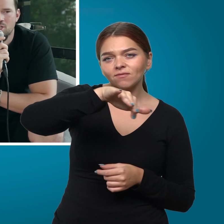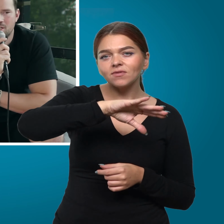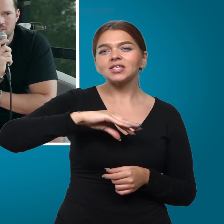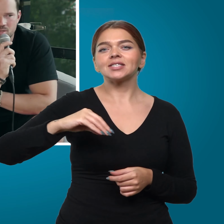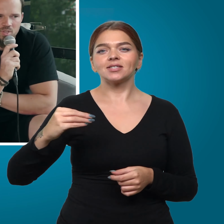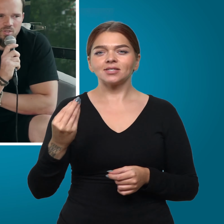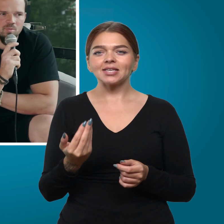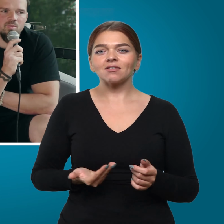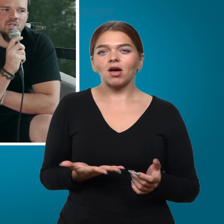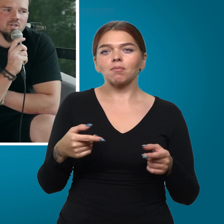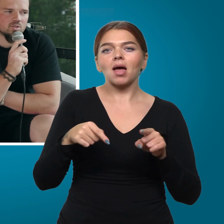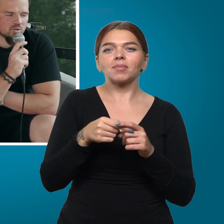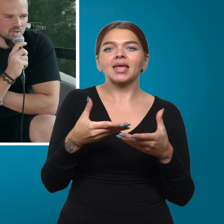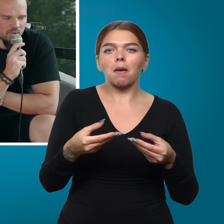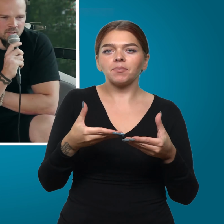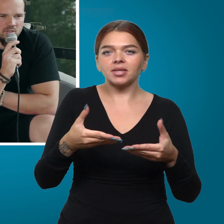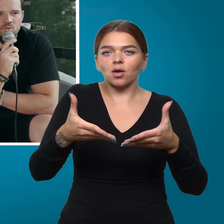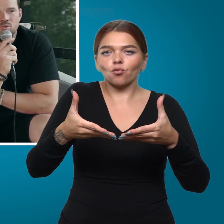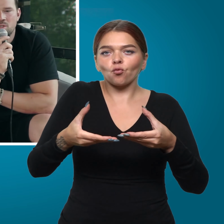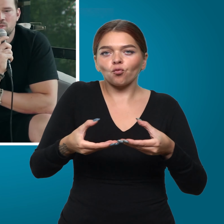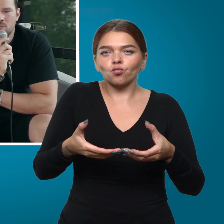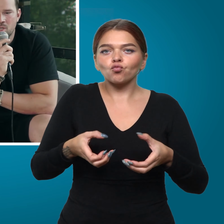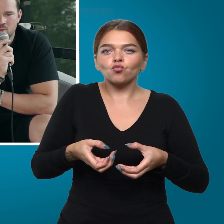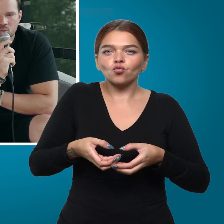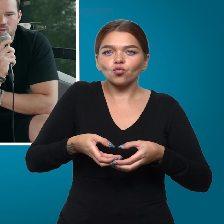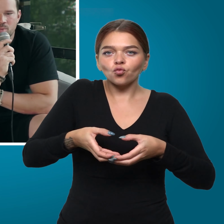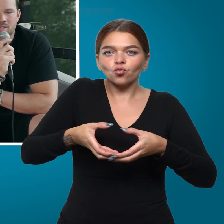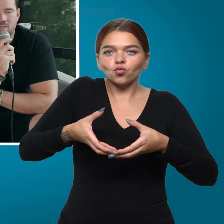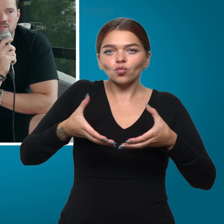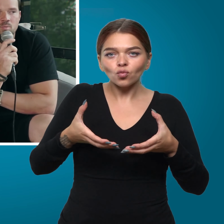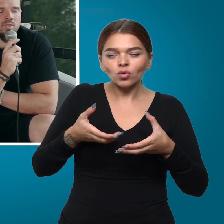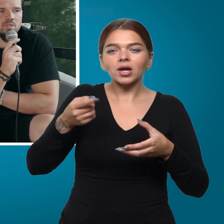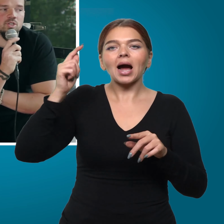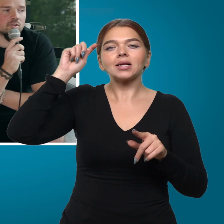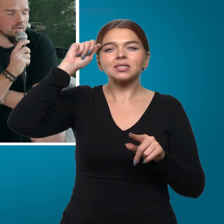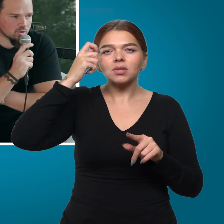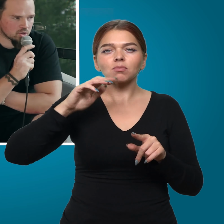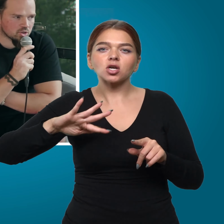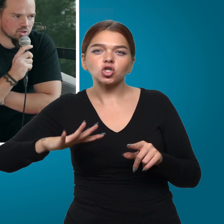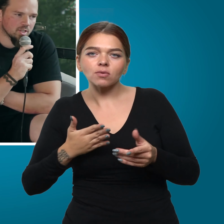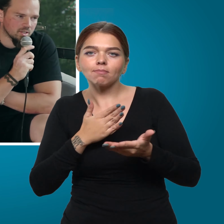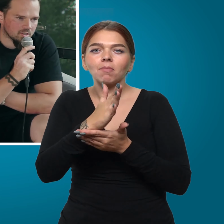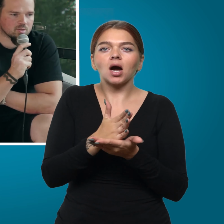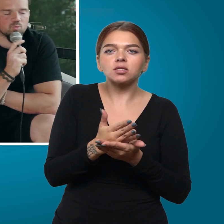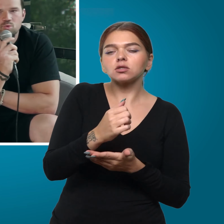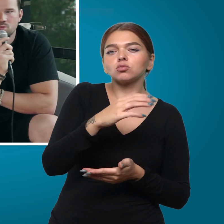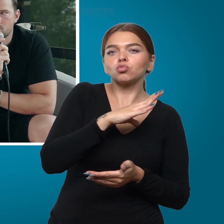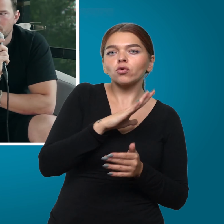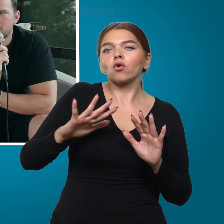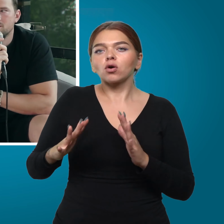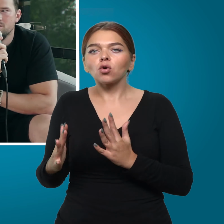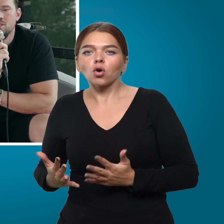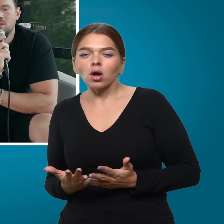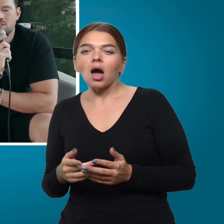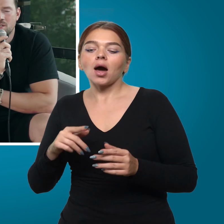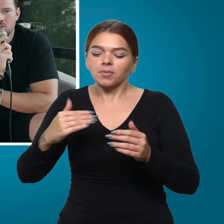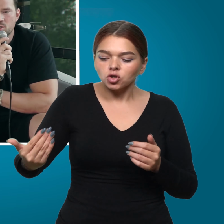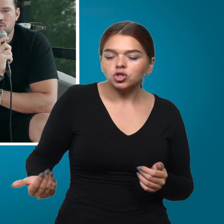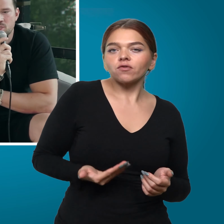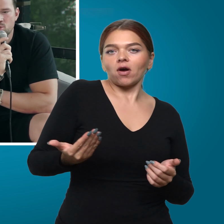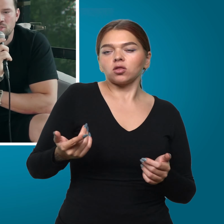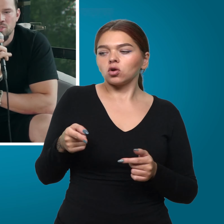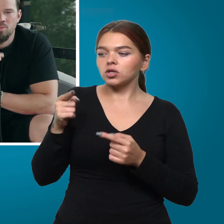kažką įsimenam, kažkokias patirtis turėjom ir galiausiai tos patirtis, arba išgyveno kažkas šalia arti mūsų tas patirtis ir